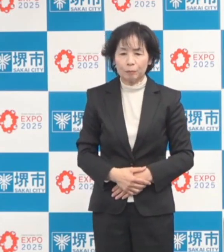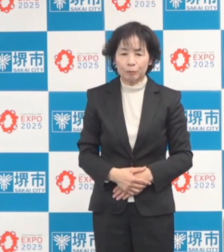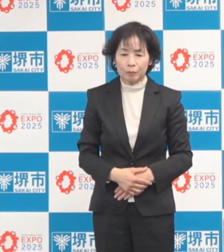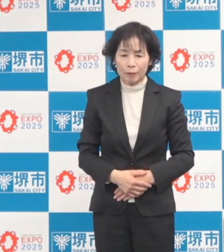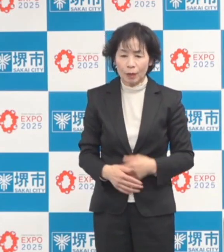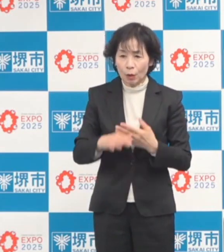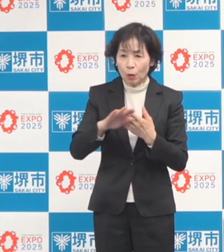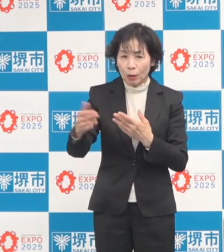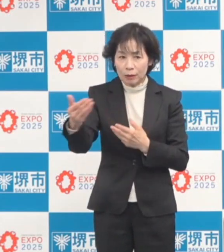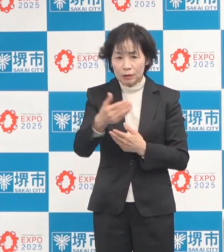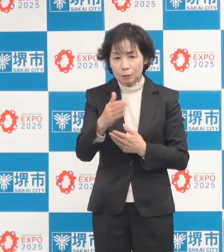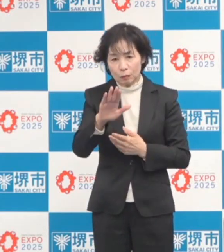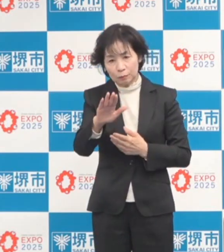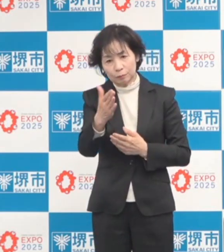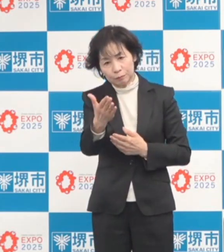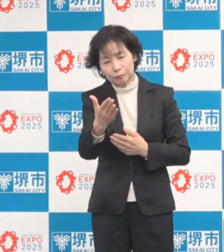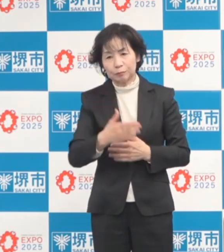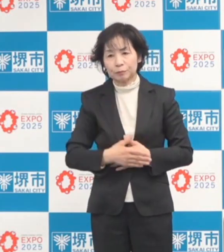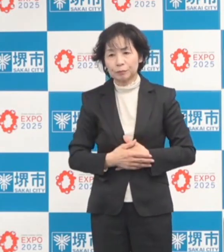それでは他にご質問いかがでしょうか。